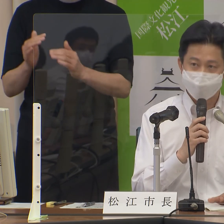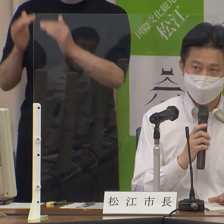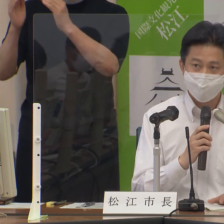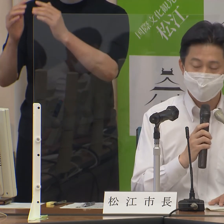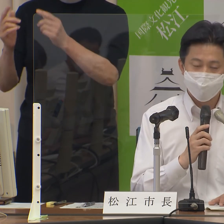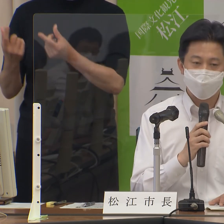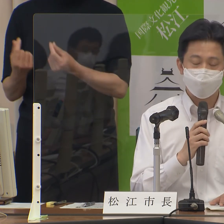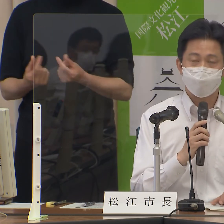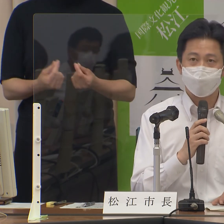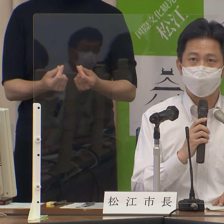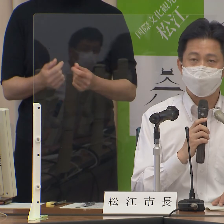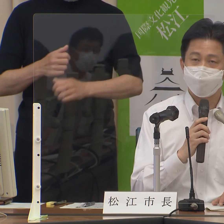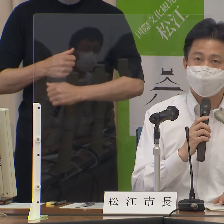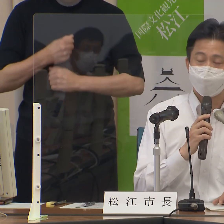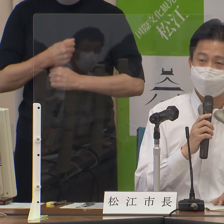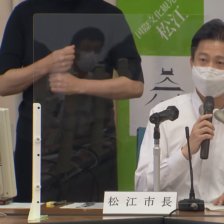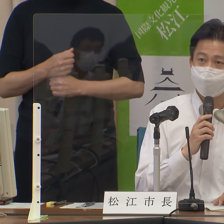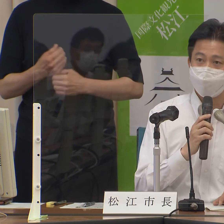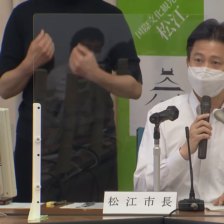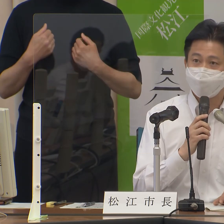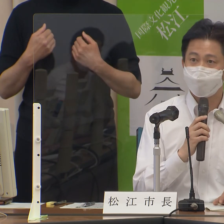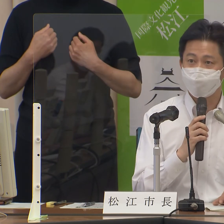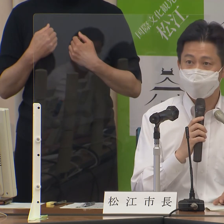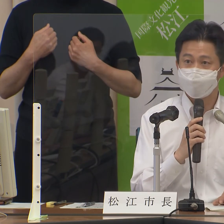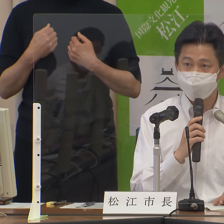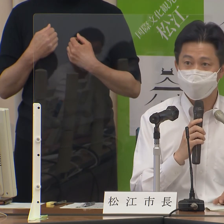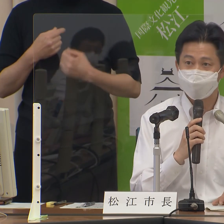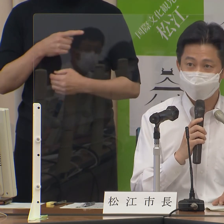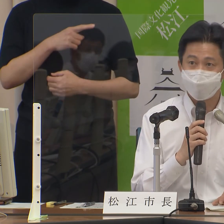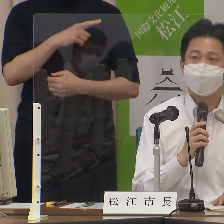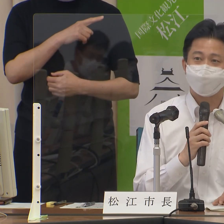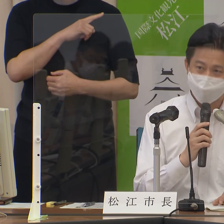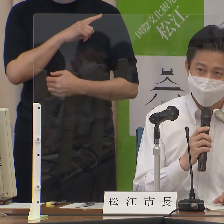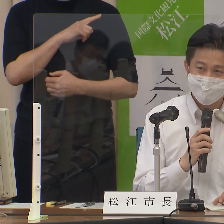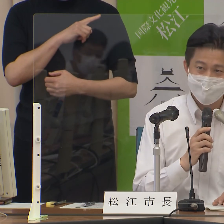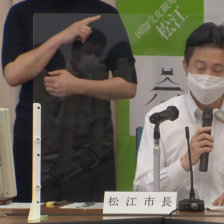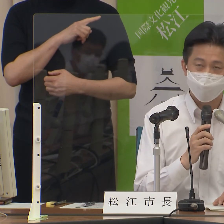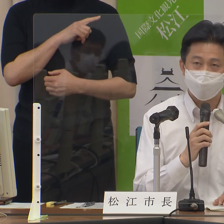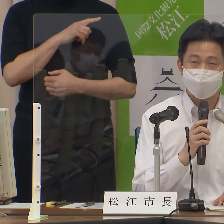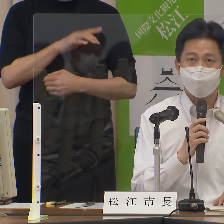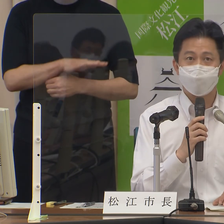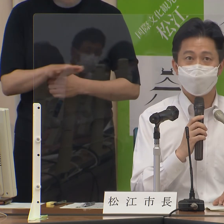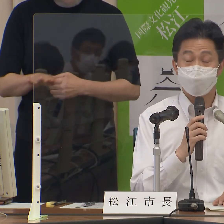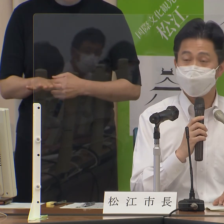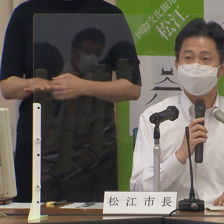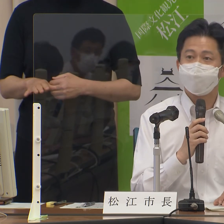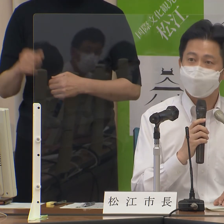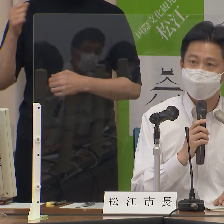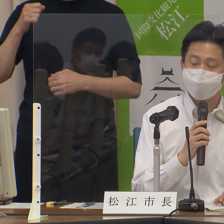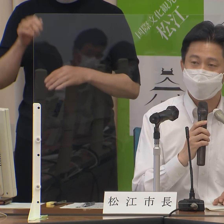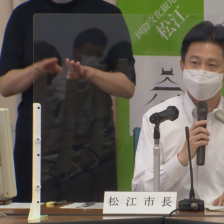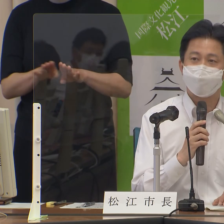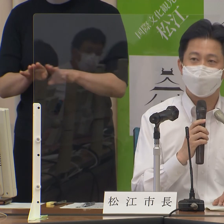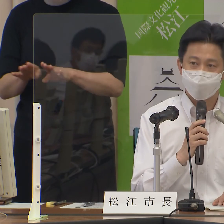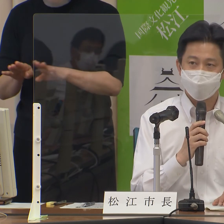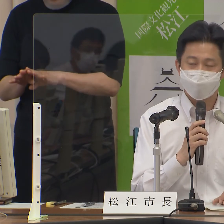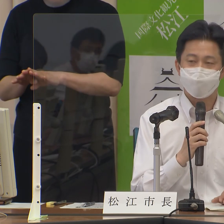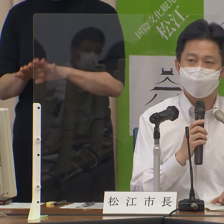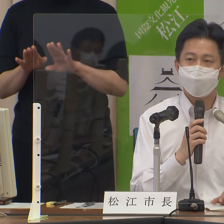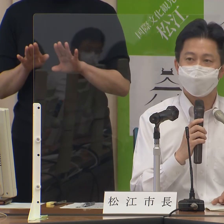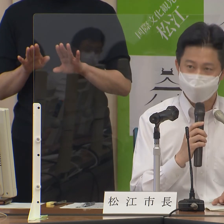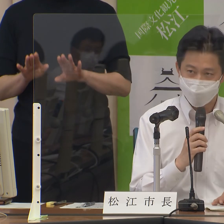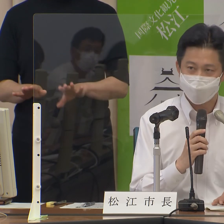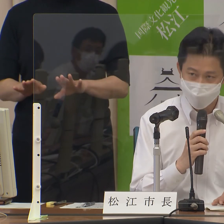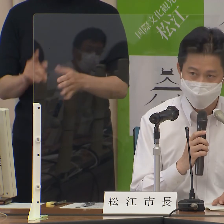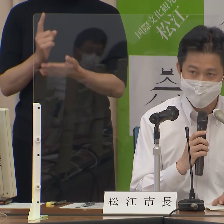ありますが、小学校1年生の子にとって1年生の夏は今しかありませんので、そこはまあご自身がですね、やりたいことができ